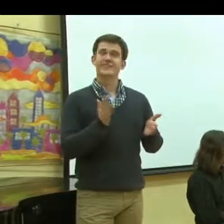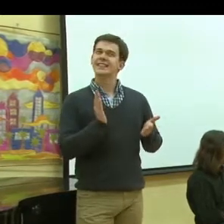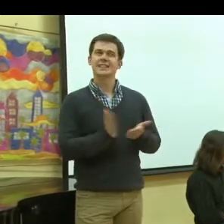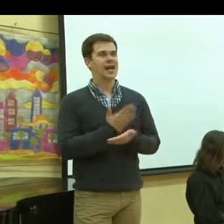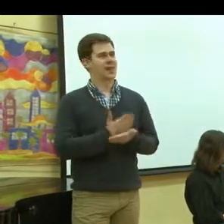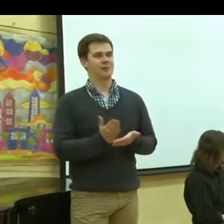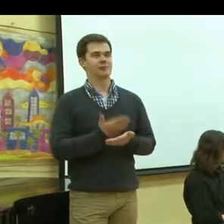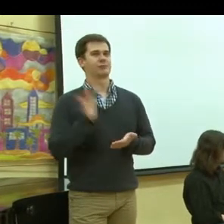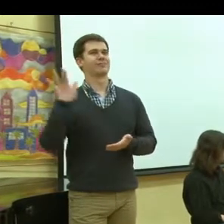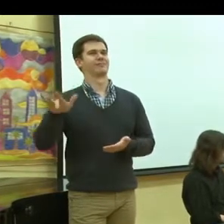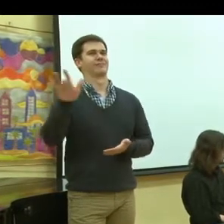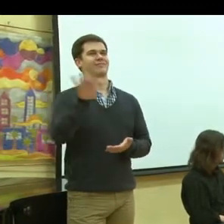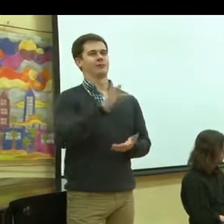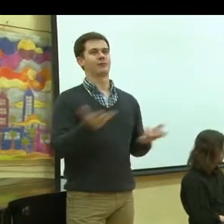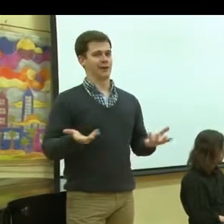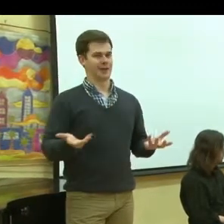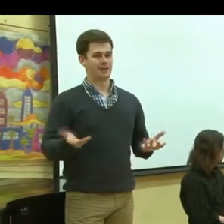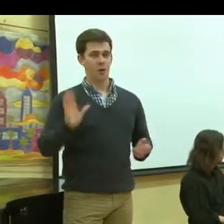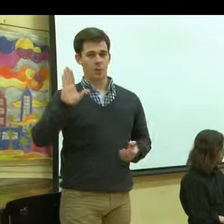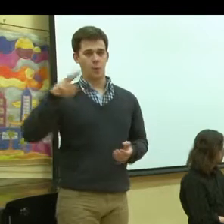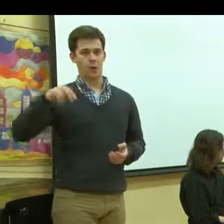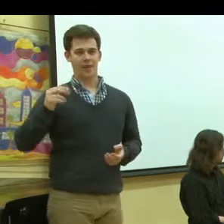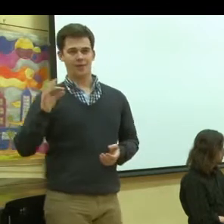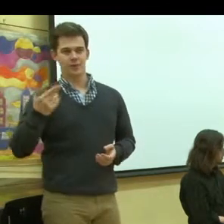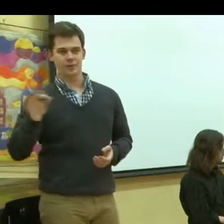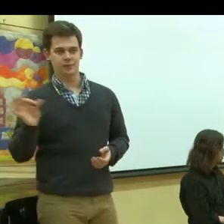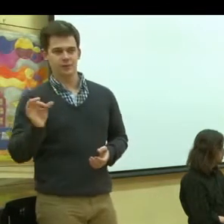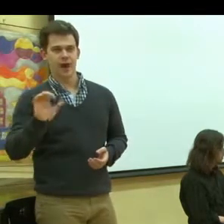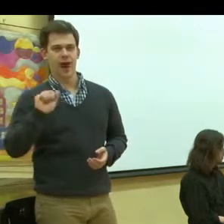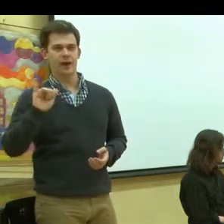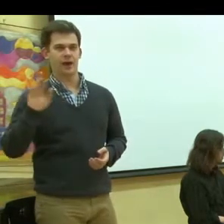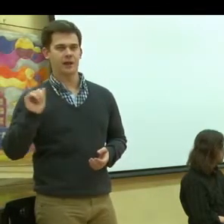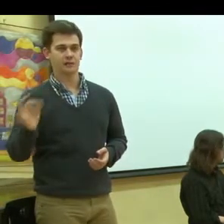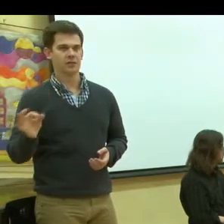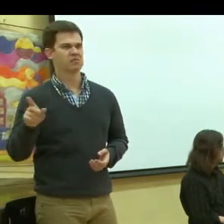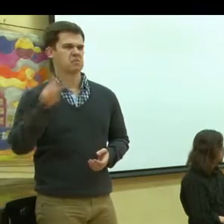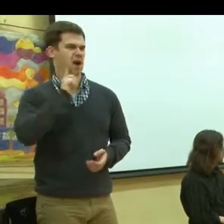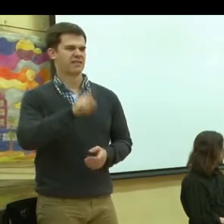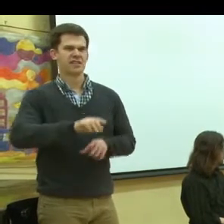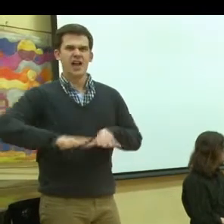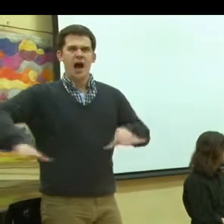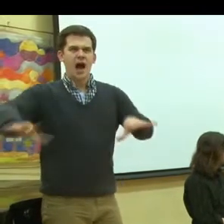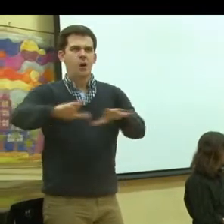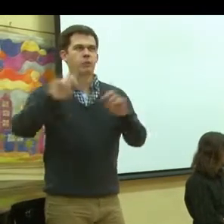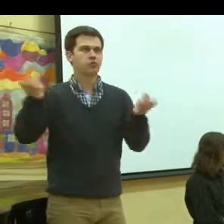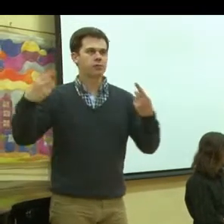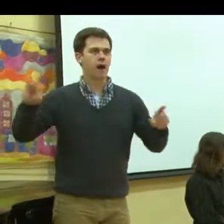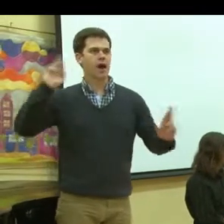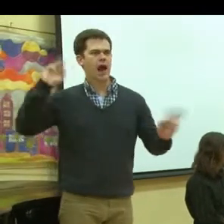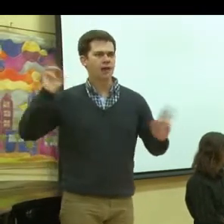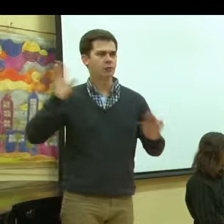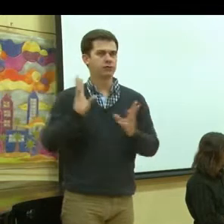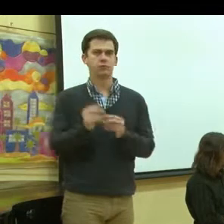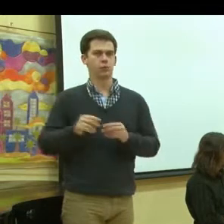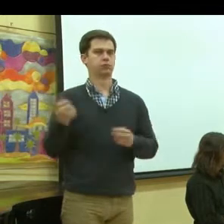od miejsca w Argentynie, gdzie się jest. W Buenos Aires tam na pewno to tango słychać na ulicach. Hay otras regiones del país, por